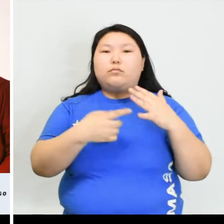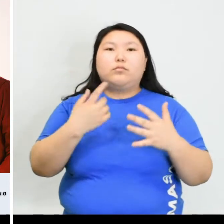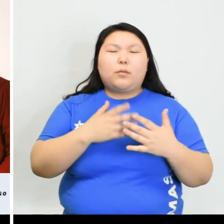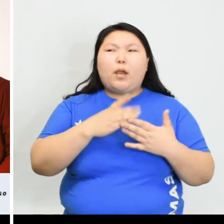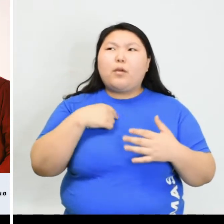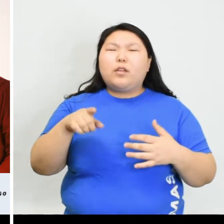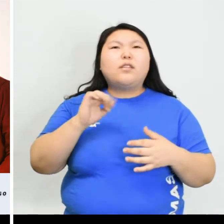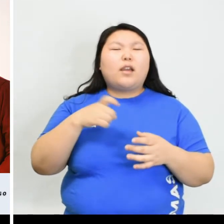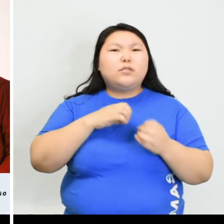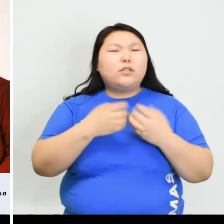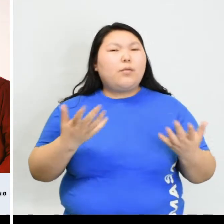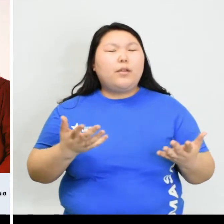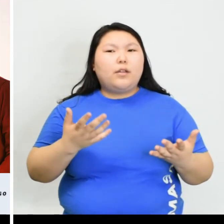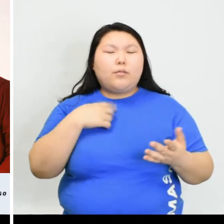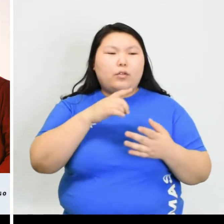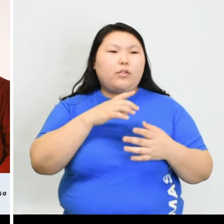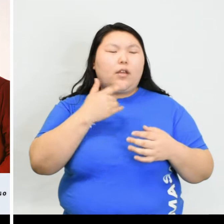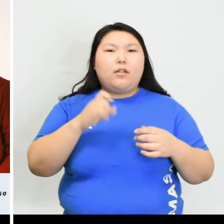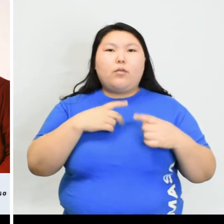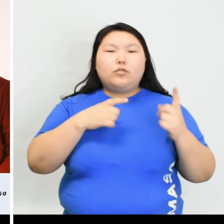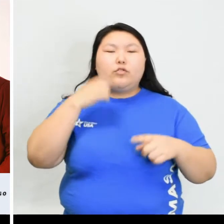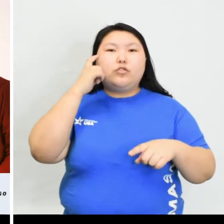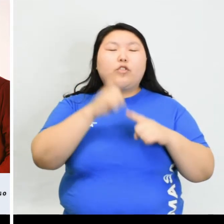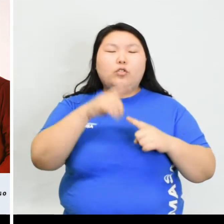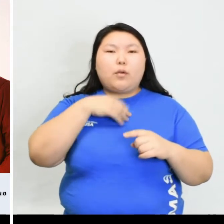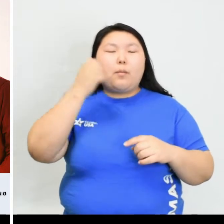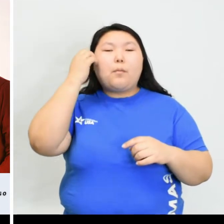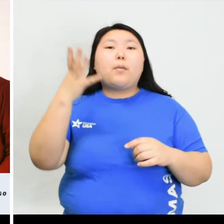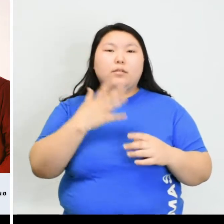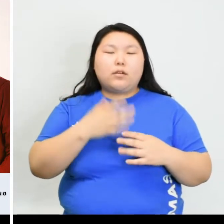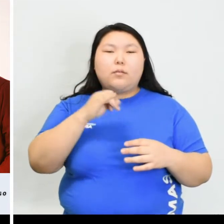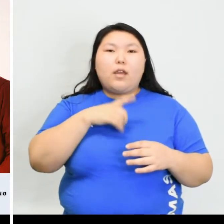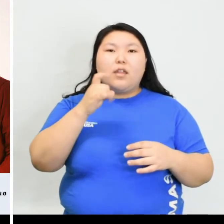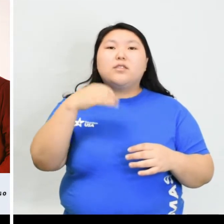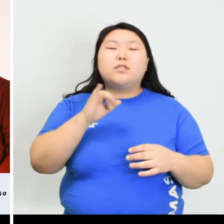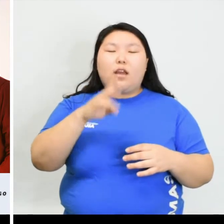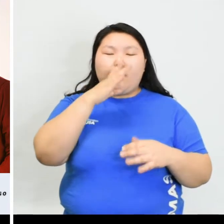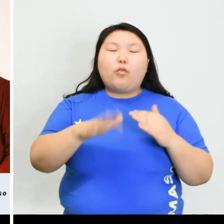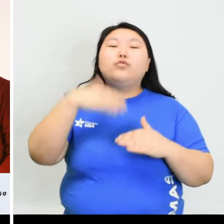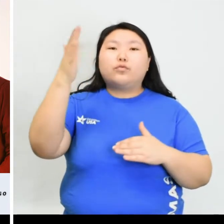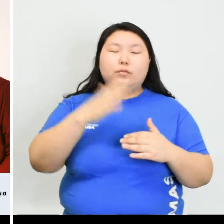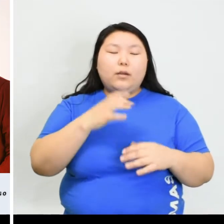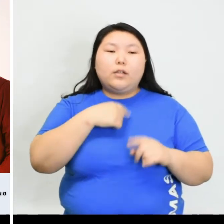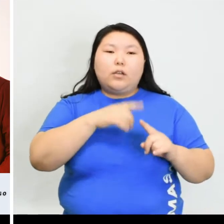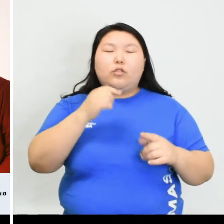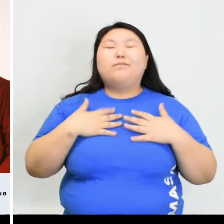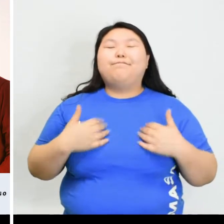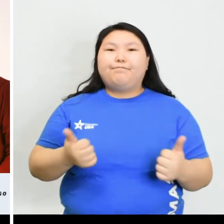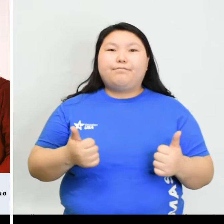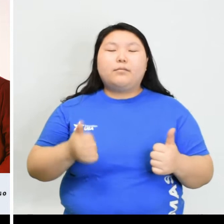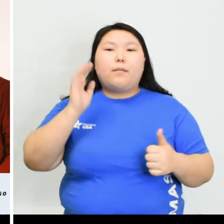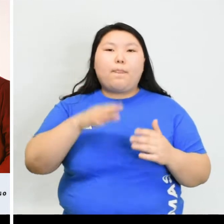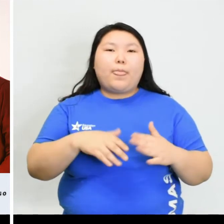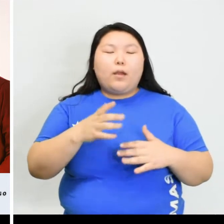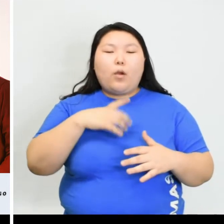биш үү энийг яах чи хийх гэж байгаа лээ. Тэгээд нөгөө нэг зориг морилго мартах тийм өртөл айгүй өндөр юм бэл. Тэрэн дээр л жоохон шантарсан да. Яа би